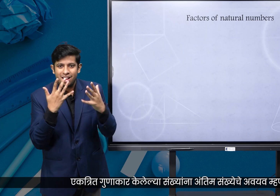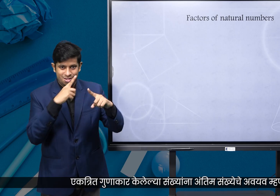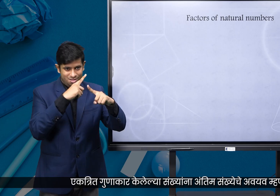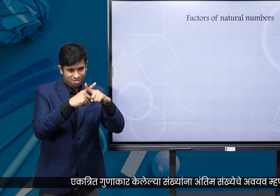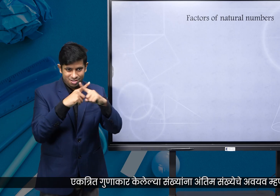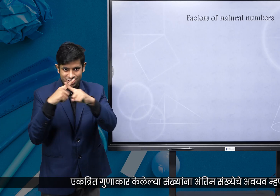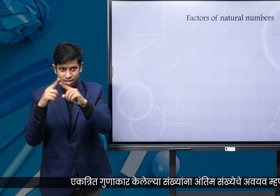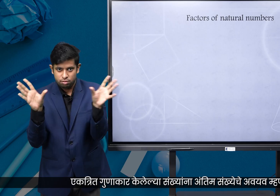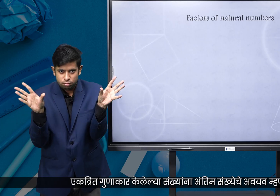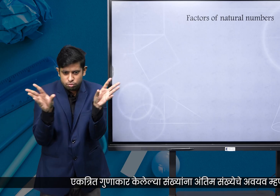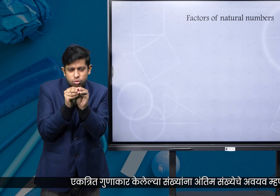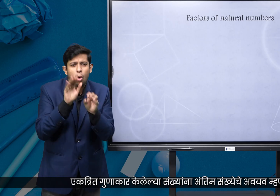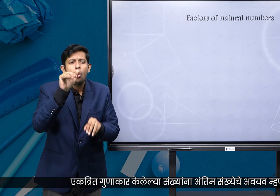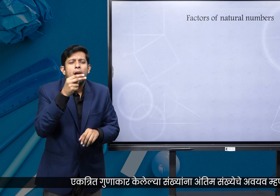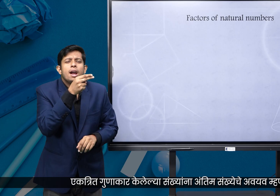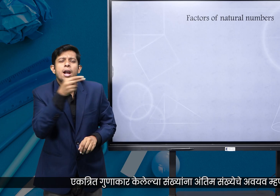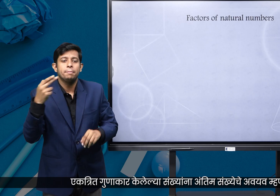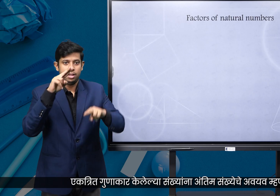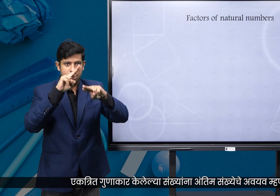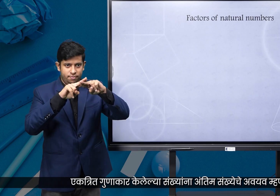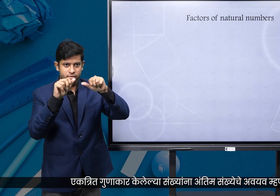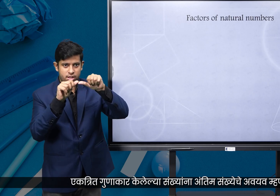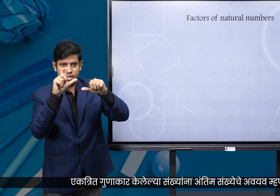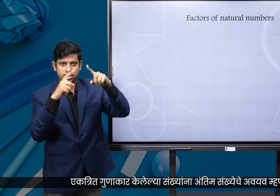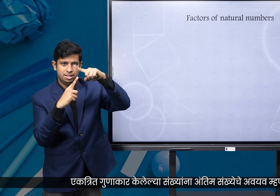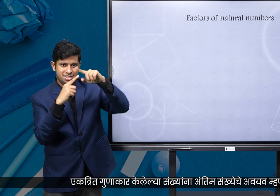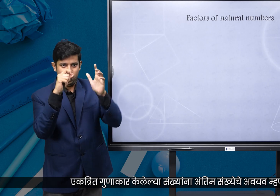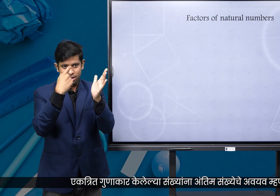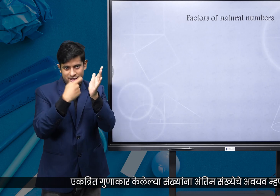एकत्रित गुणाकार केलेल्या संख्यांना अंतिम संख्येचे अवयव म्हणतात.